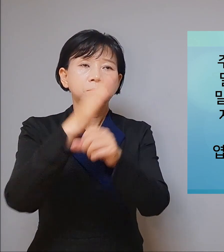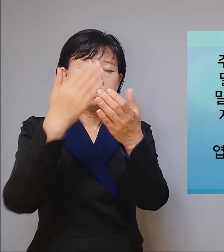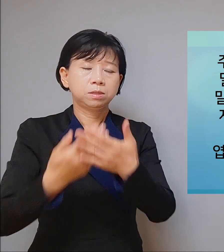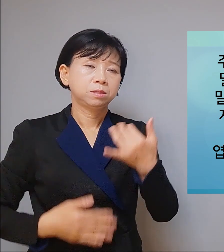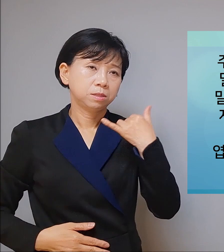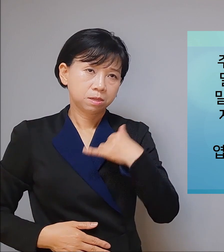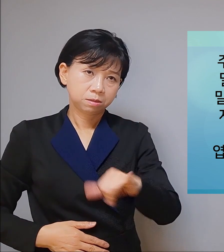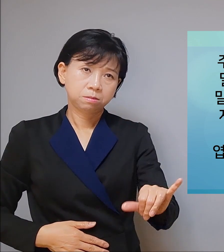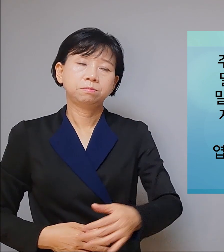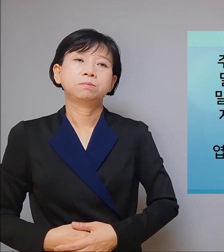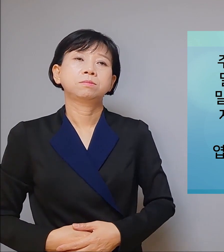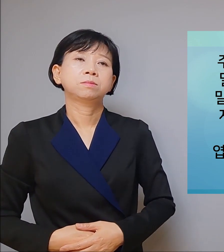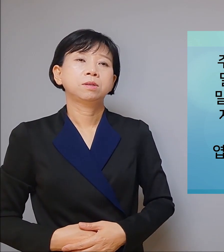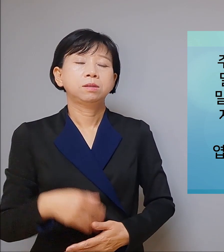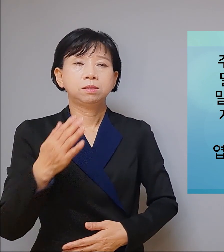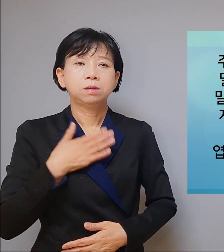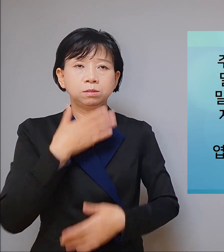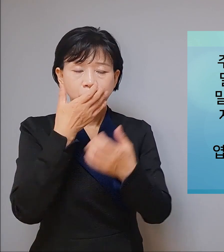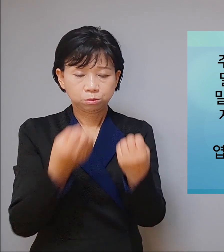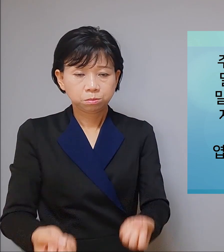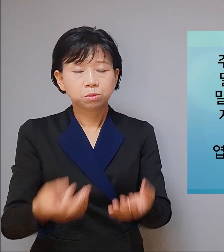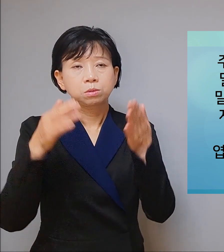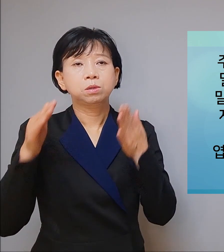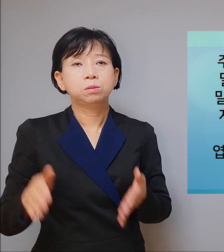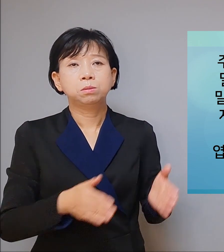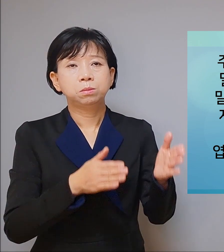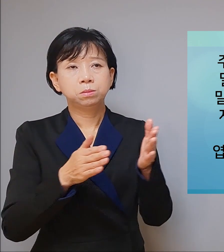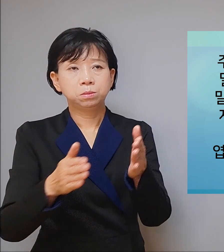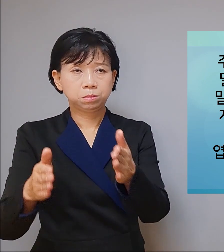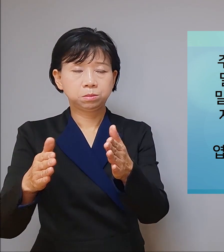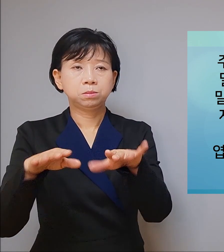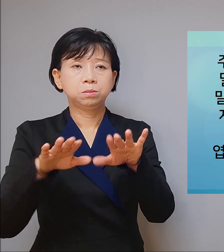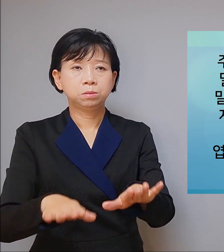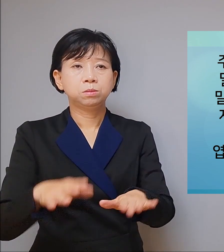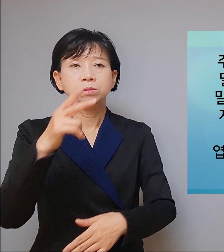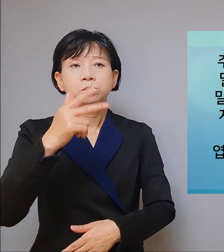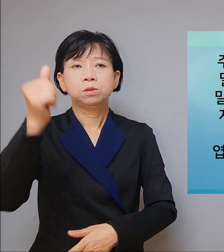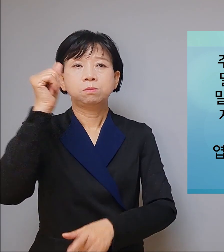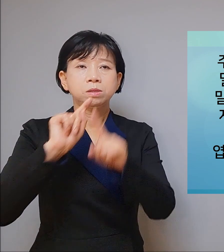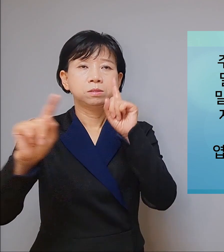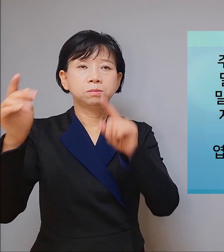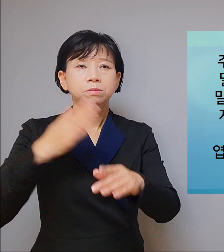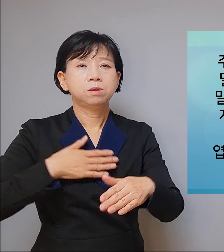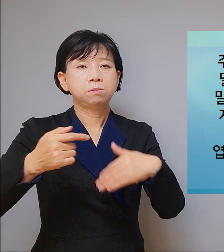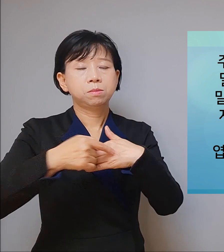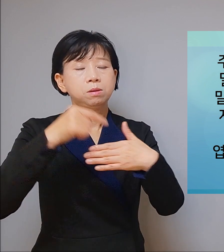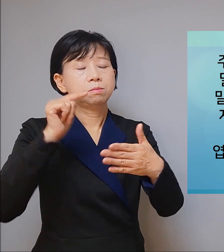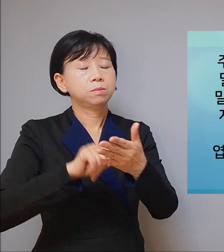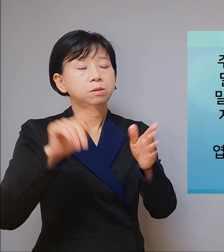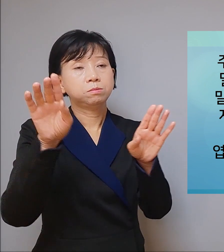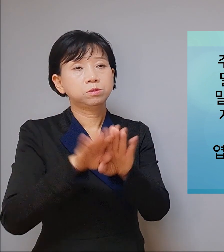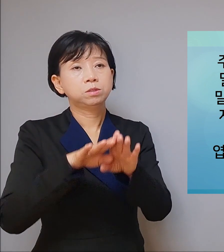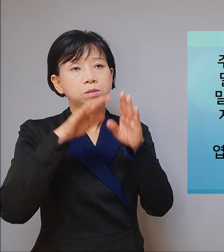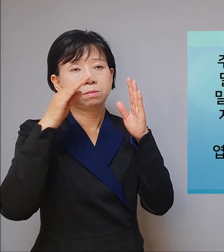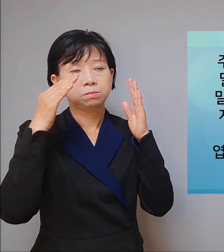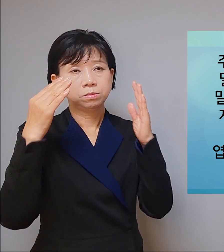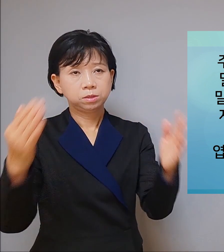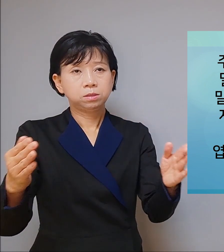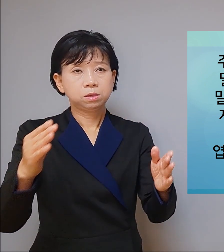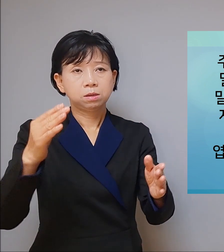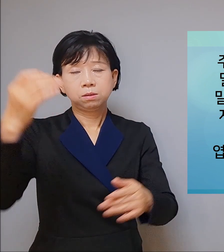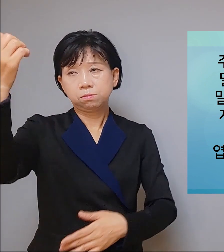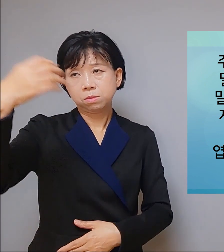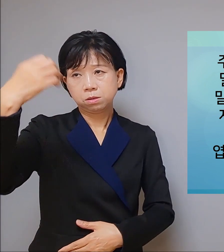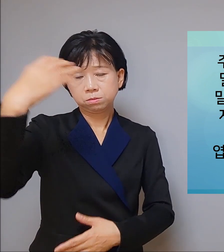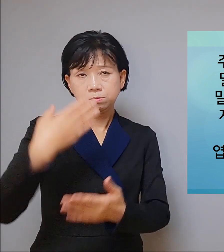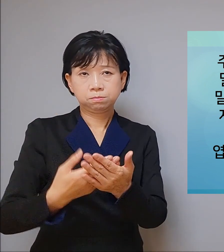하나님의 사랑받는 자녀입니다. 나는 축복의 통로입니다. 오늘도 주의 말씀에 내 마음의 문을